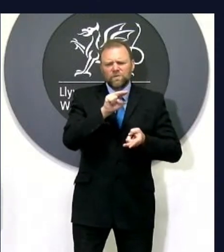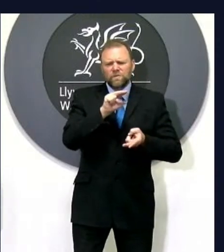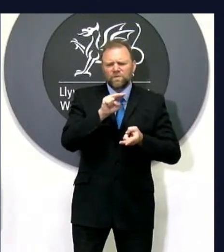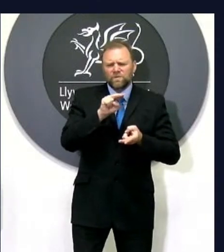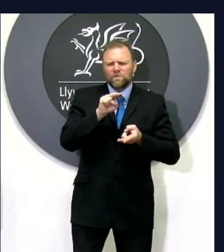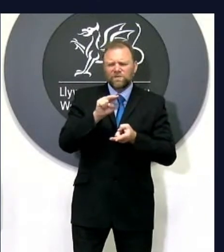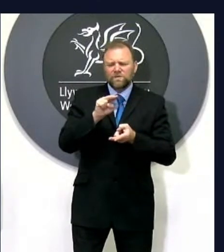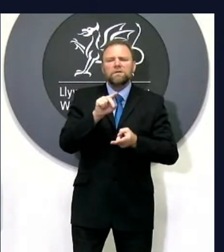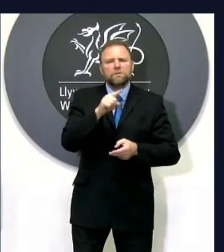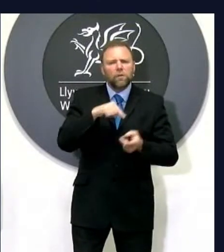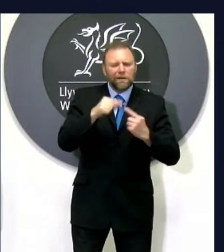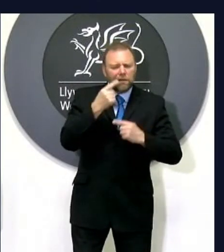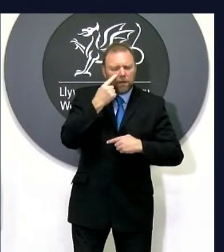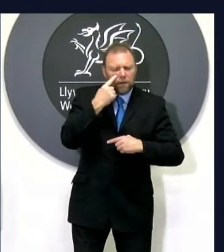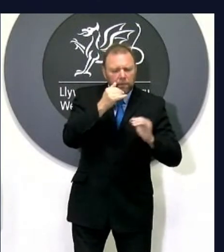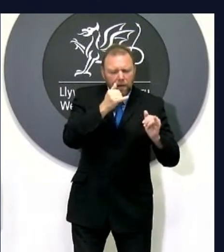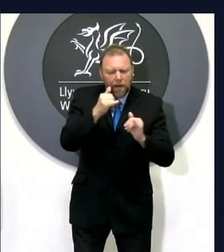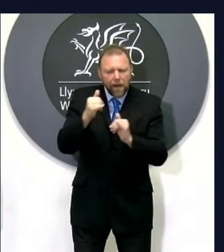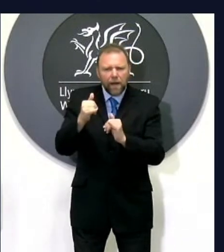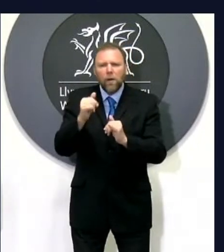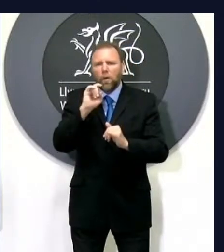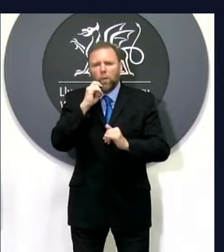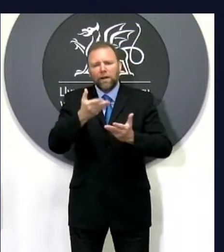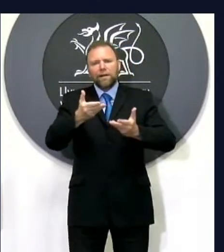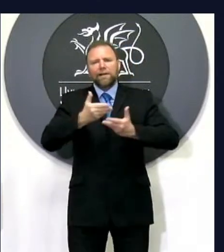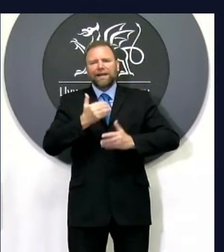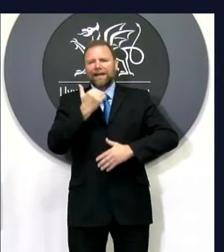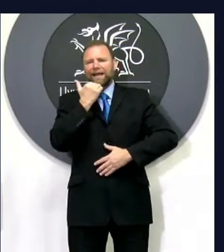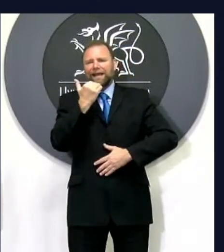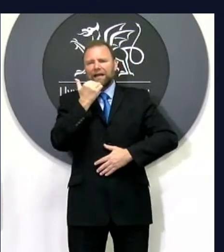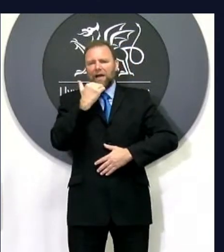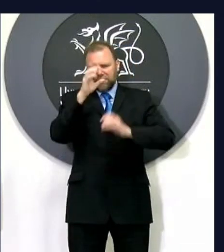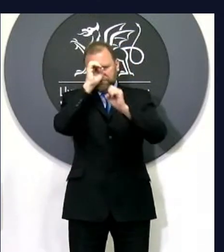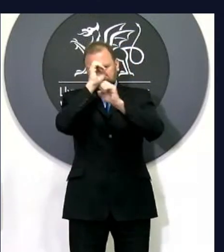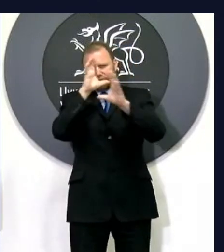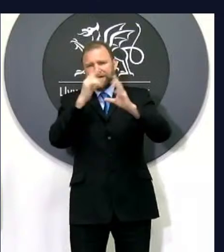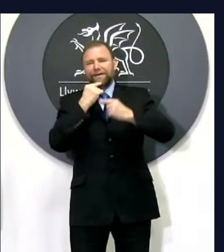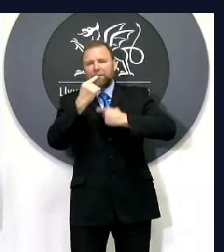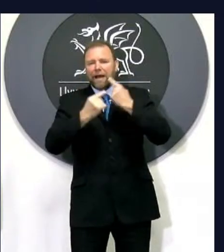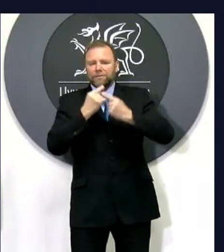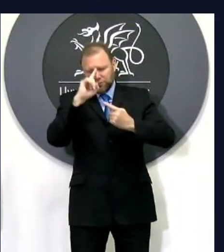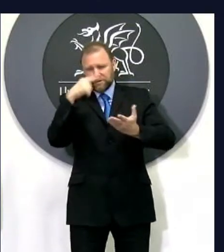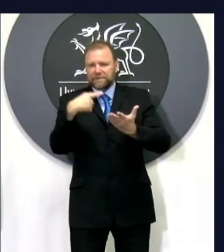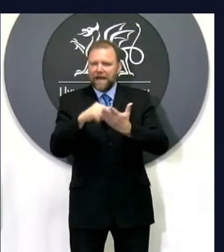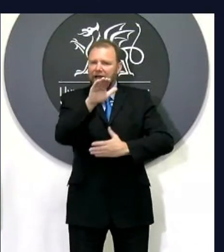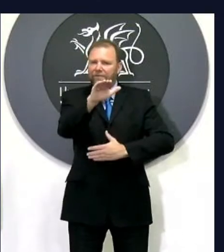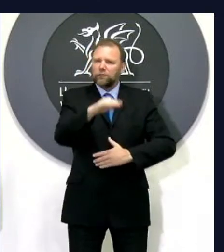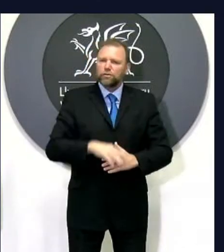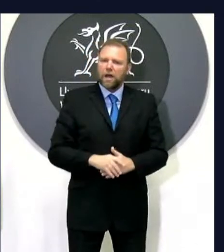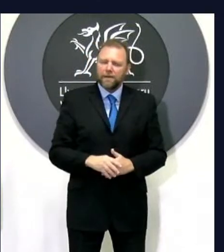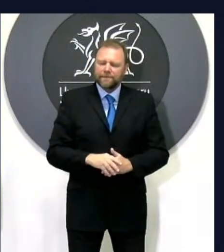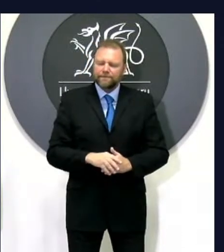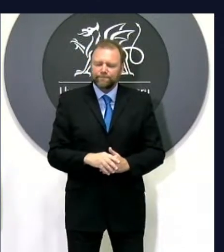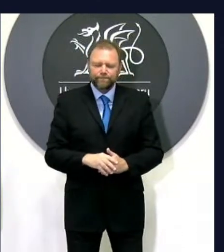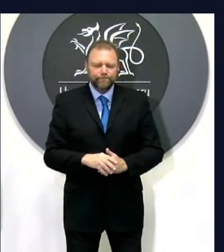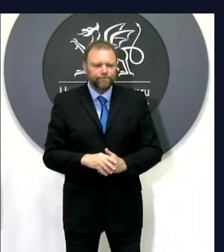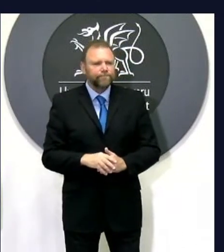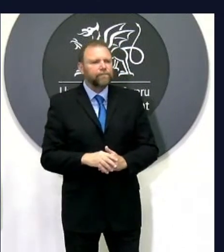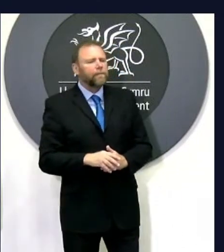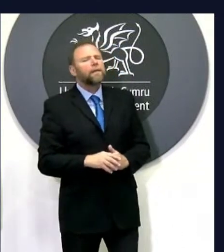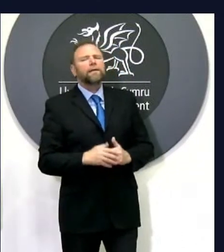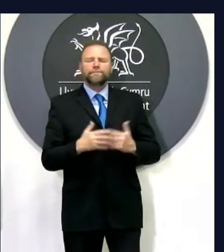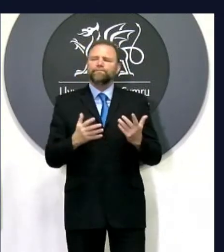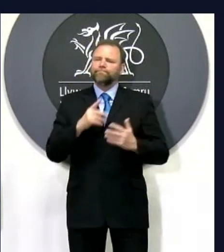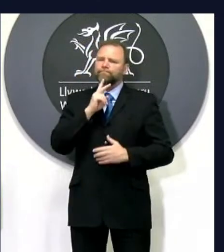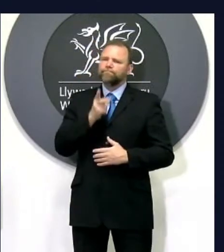headroom into the future. So dwi wedi rhoi mas yn penodol y dyddiadau dros